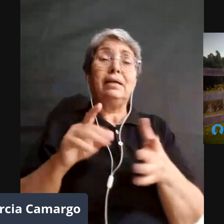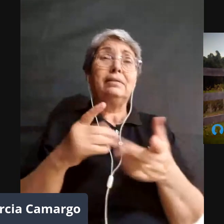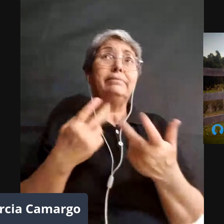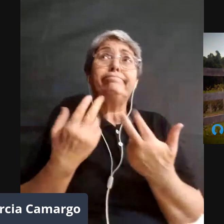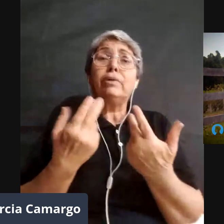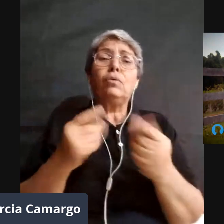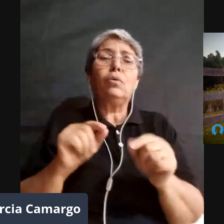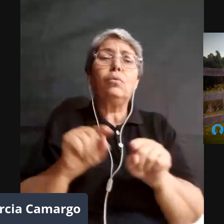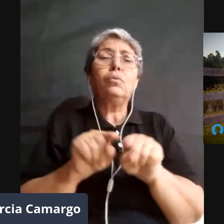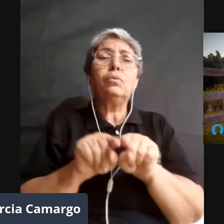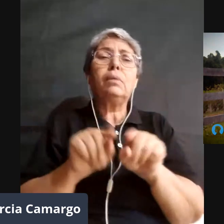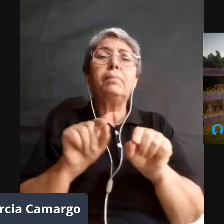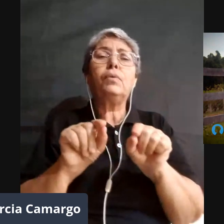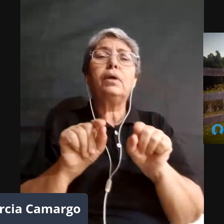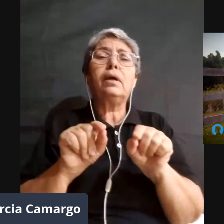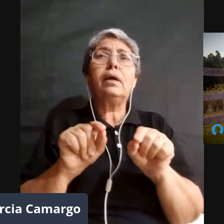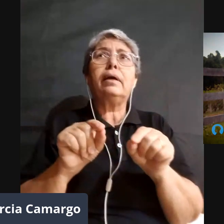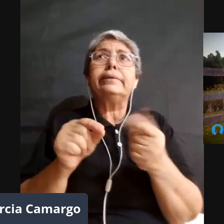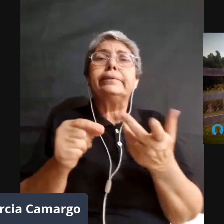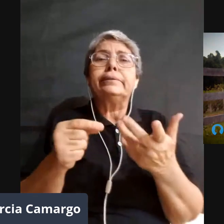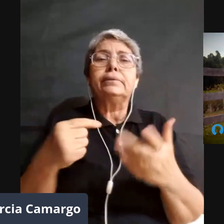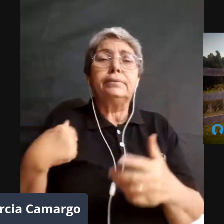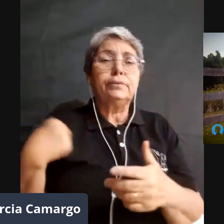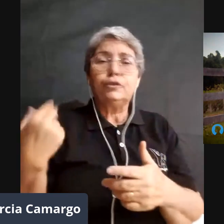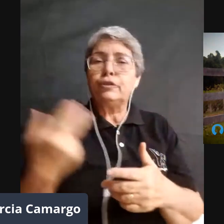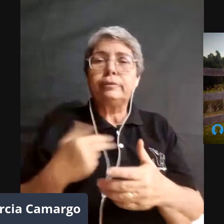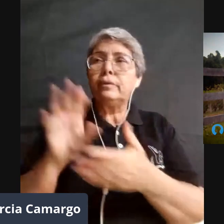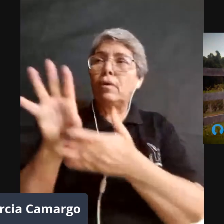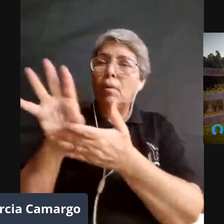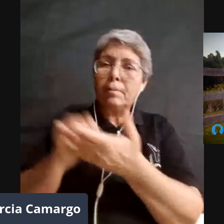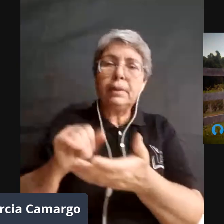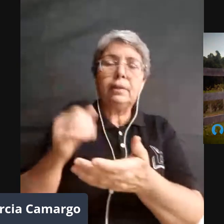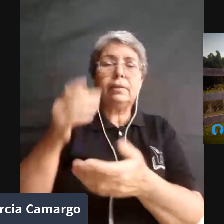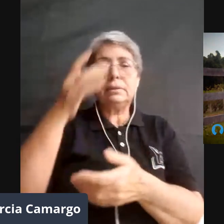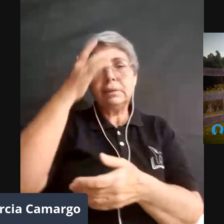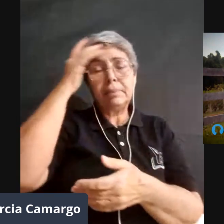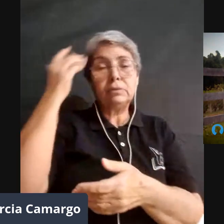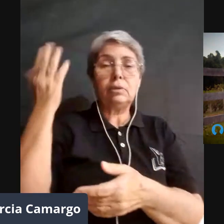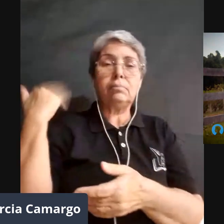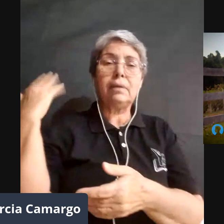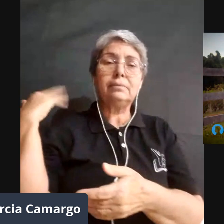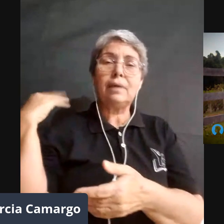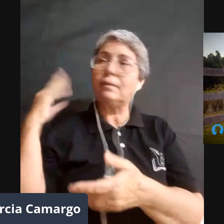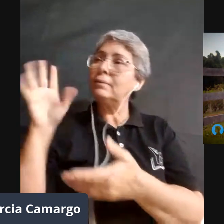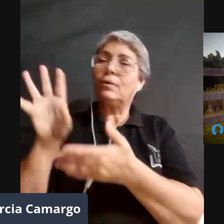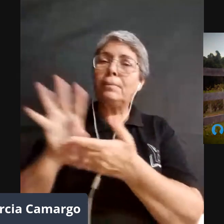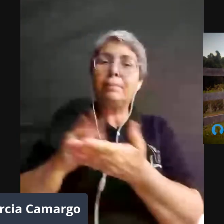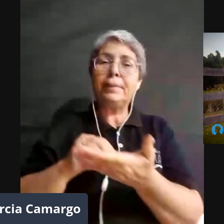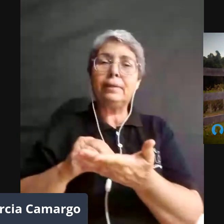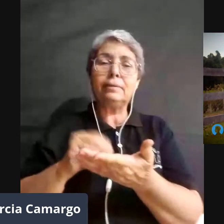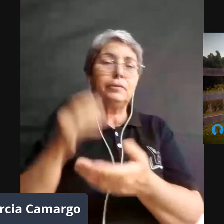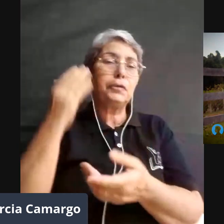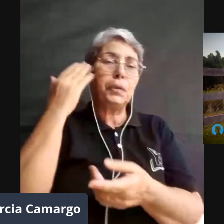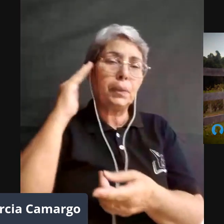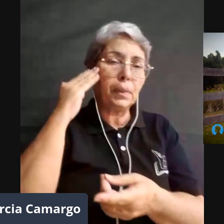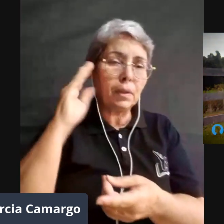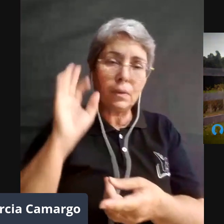nós temos andado pelo mesmo caminho que andaram em relação à rejeição e incompreensão da mensagem.